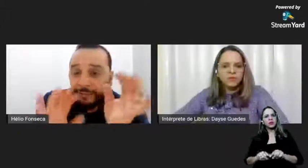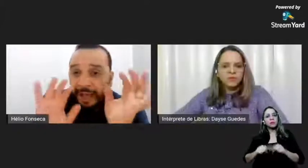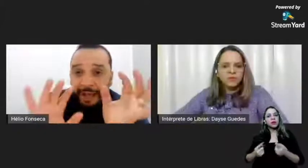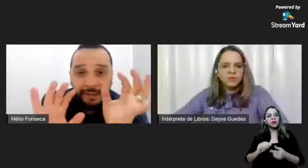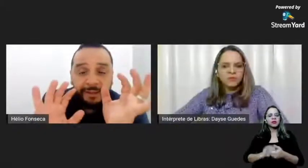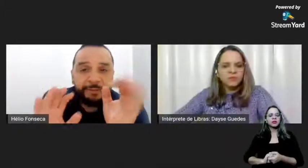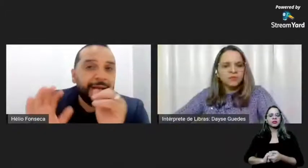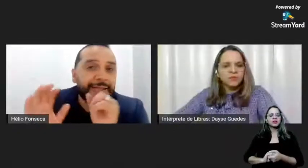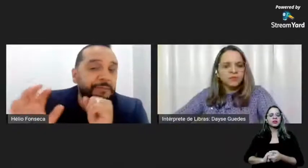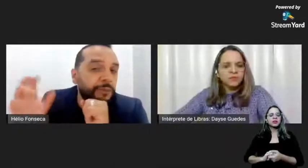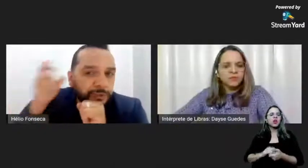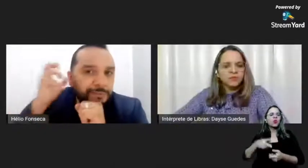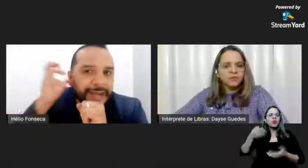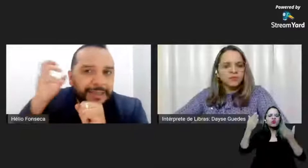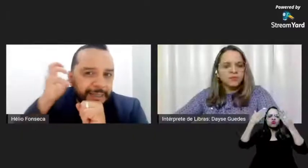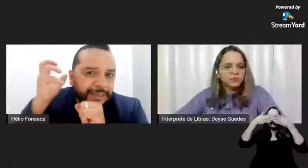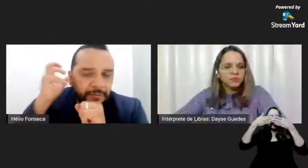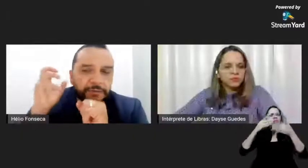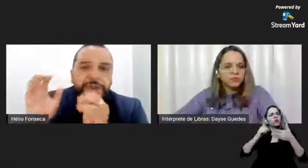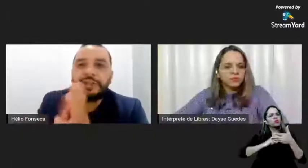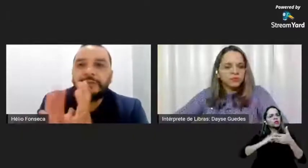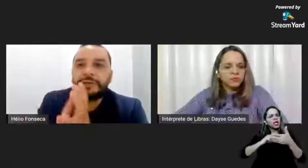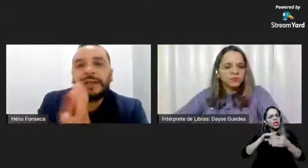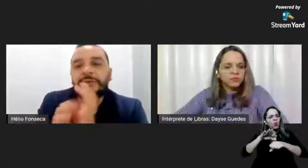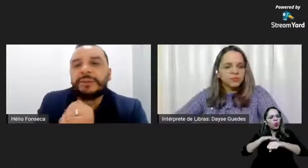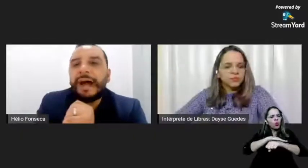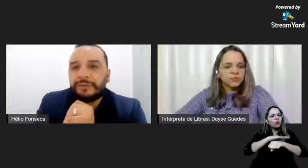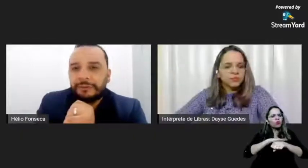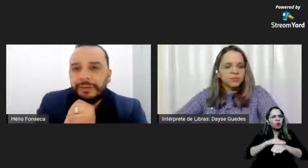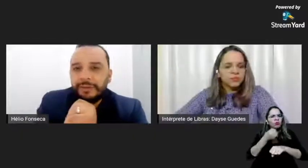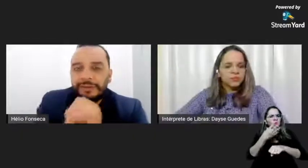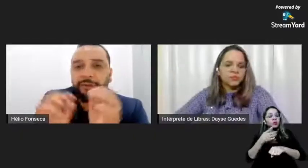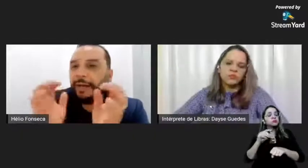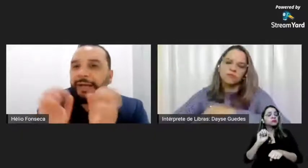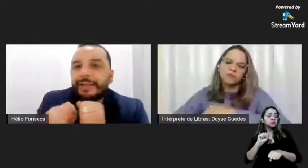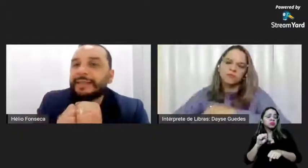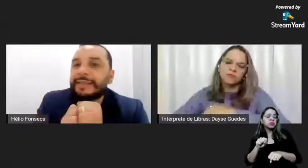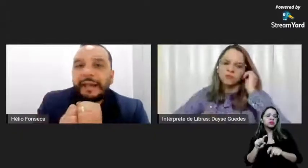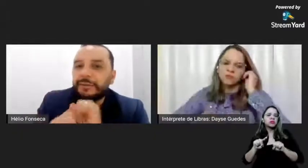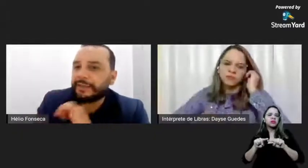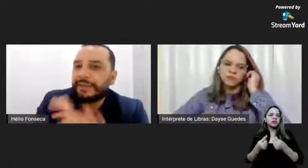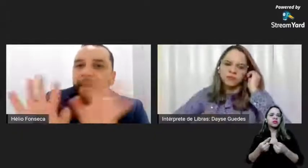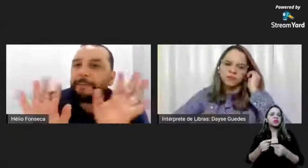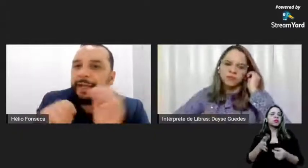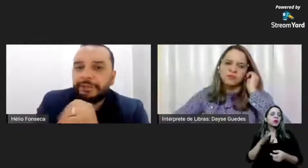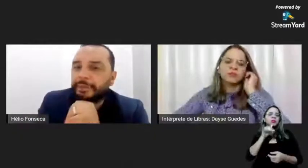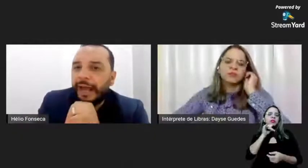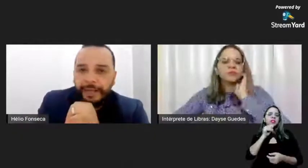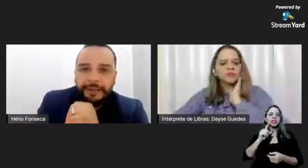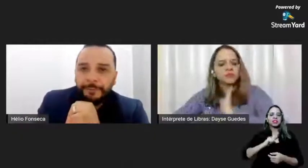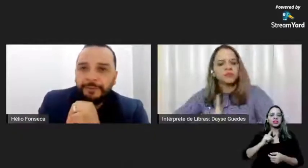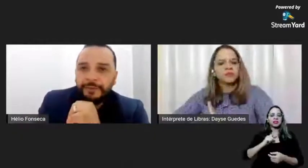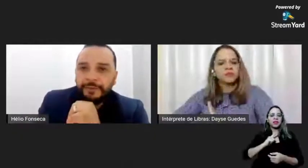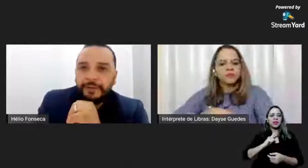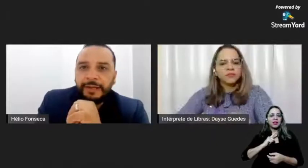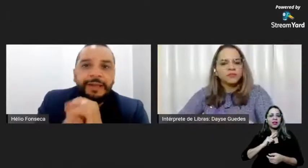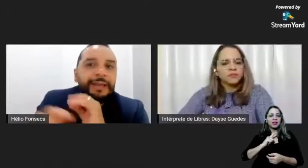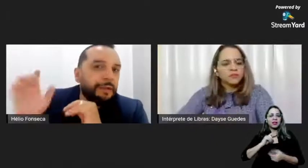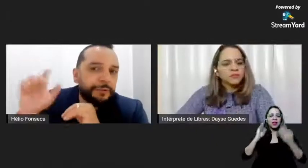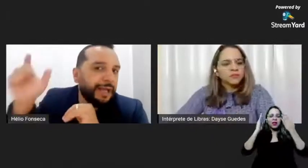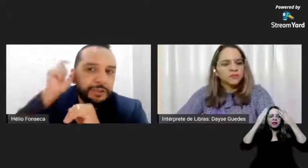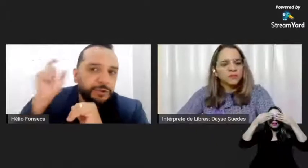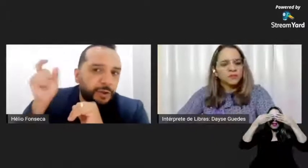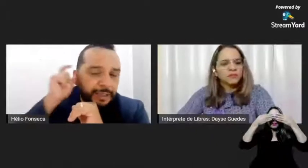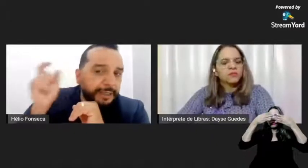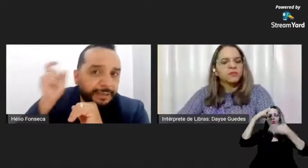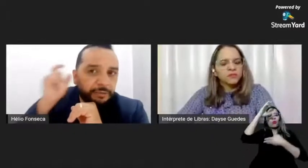do tato, tá? Mas é muito mais a questão auditiva do que do tato. Tanto é que tem cegos que nem aprendem o braille. Ele